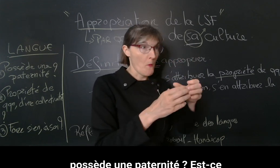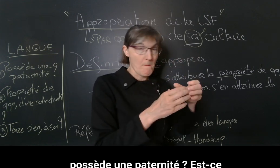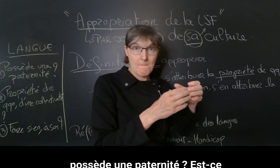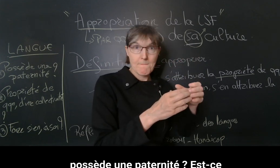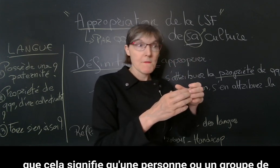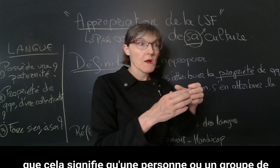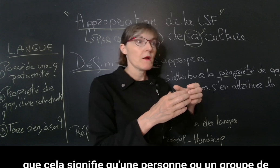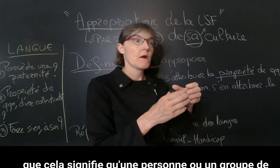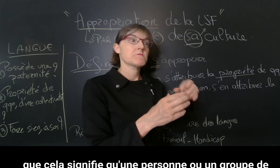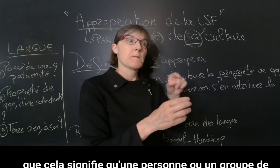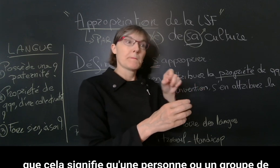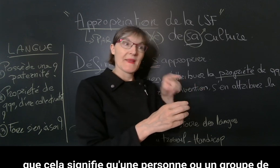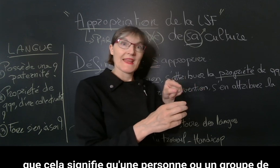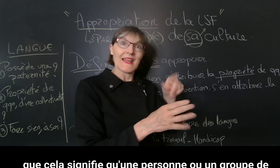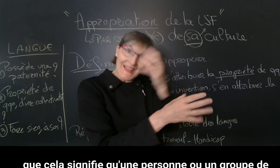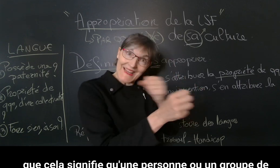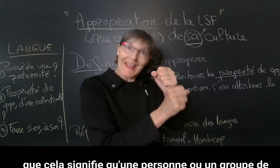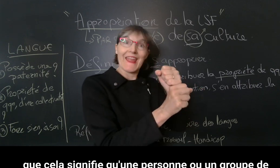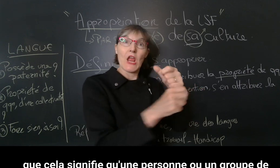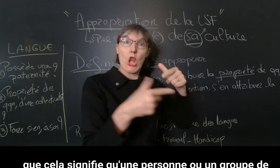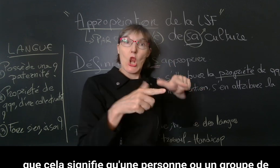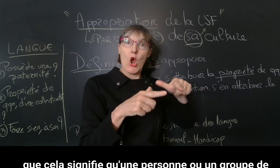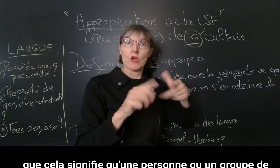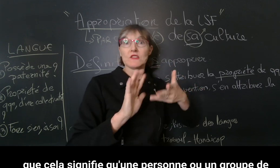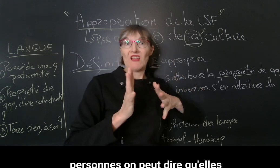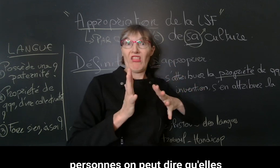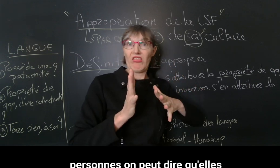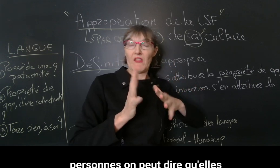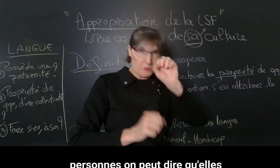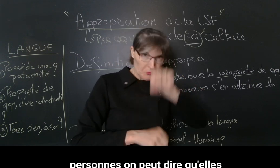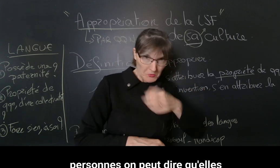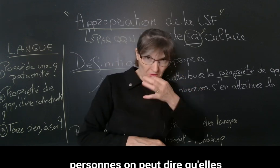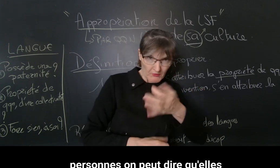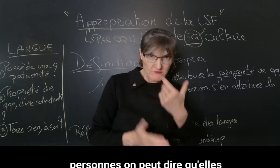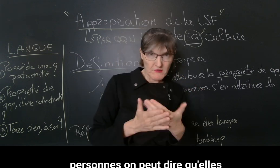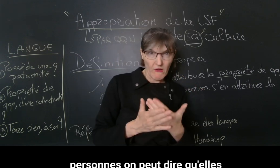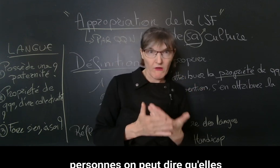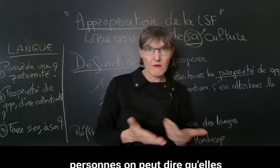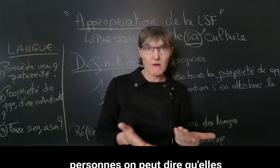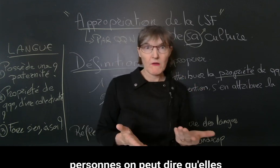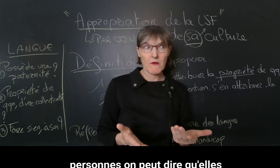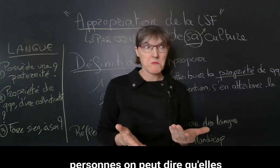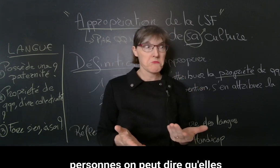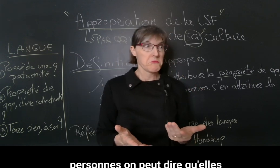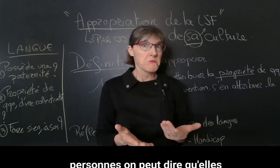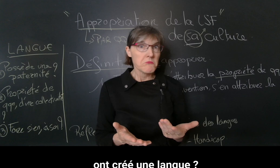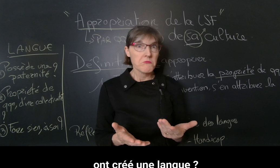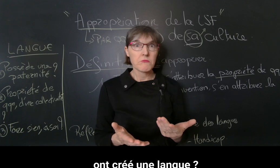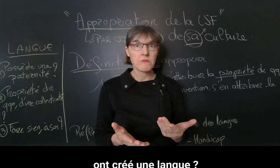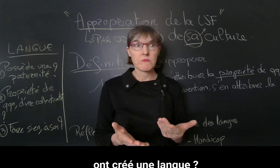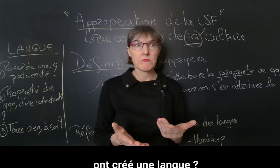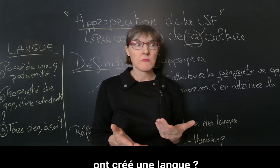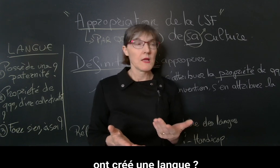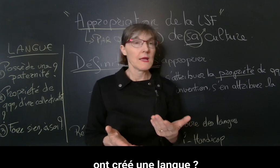est ce que cela signifie est ce que une personne ou un groupe de personnes on peut dire qu'elles ont créé une langue